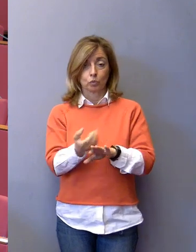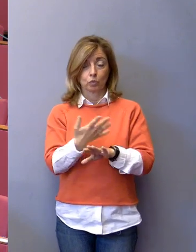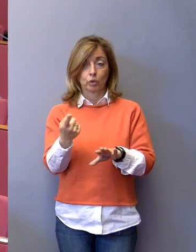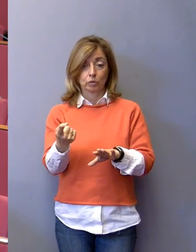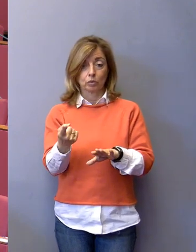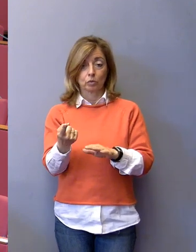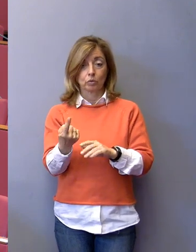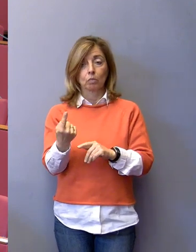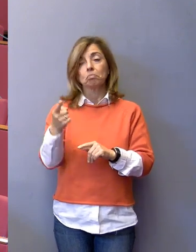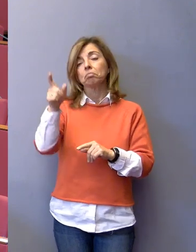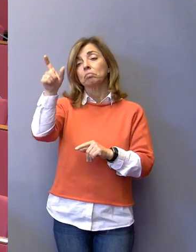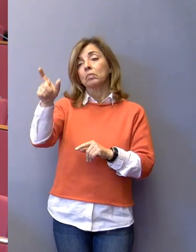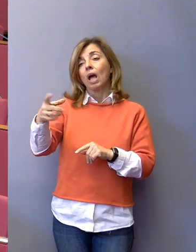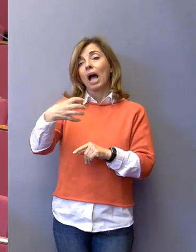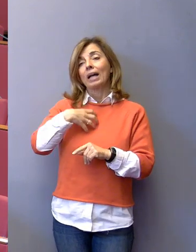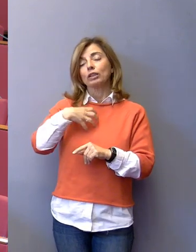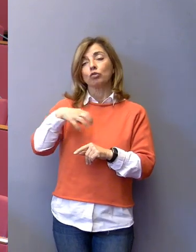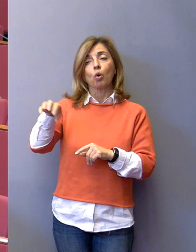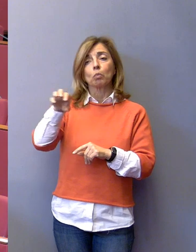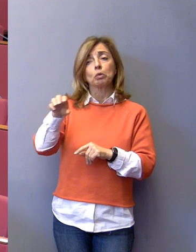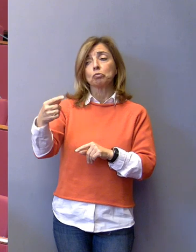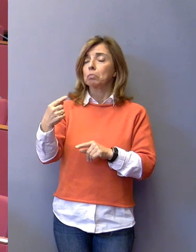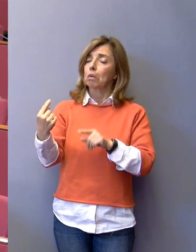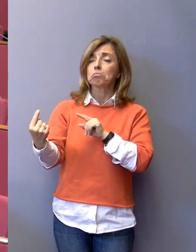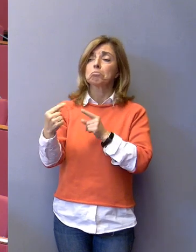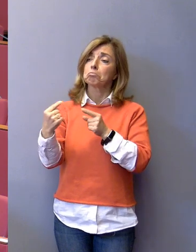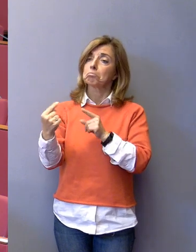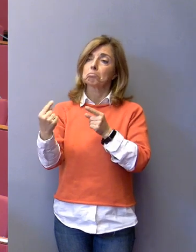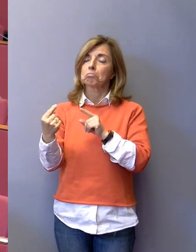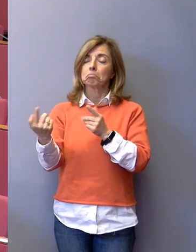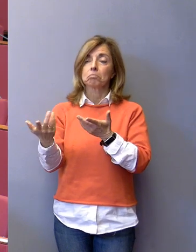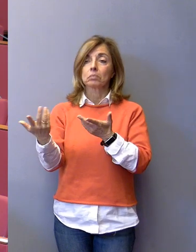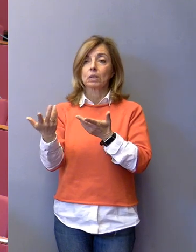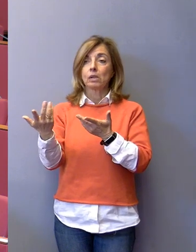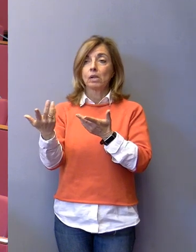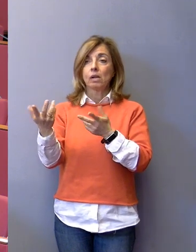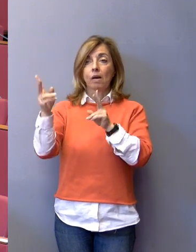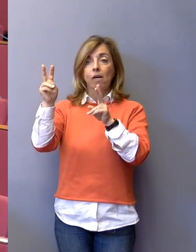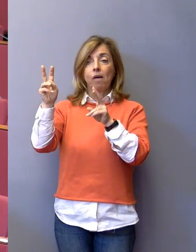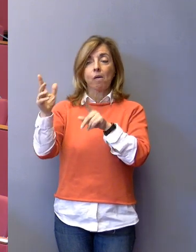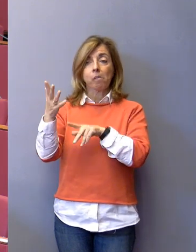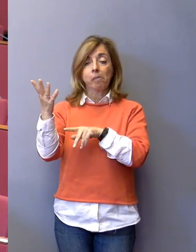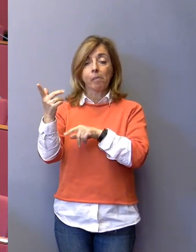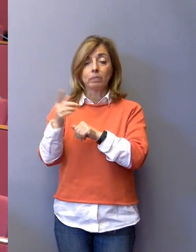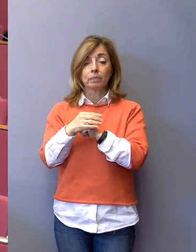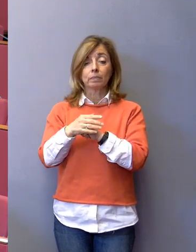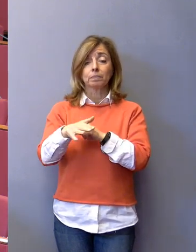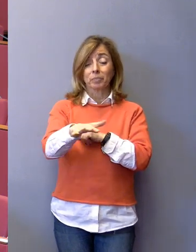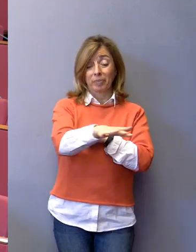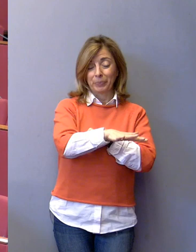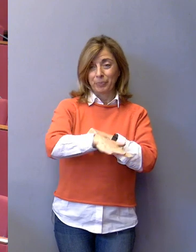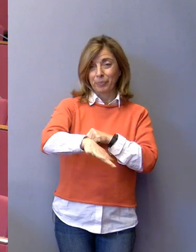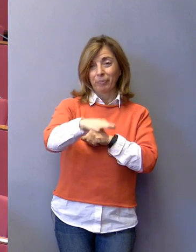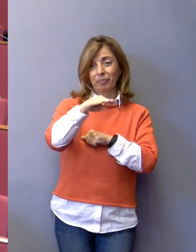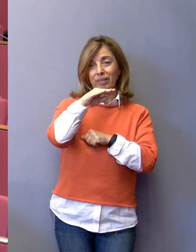dialogare con un assessore Municipale che rispetto ai temi ad esempio delle delle aree cani